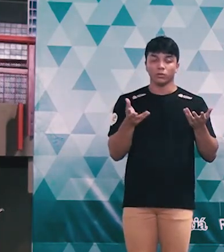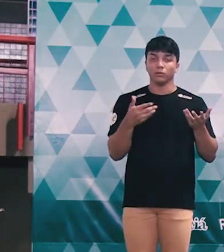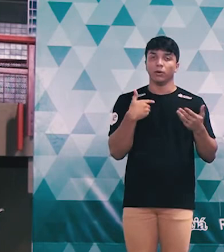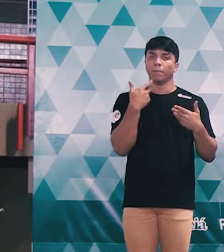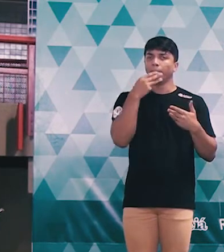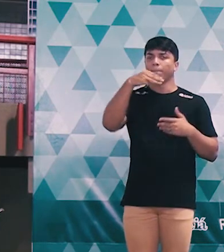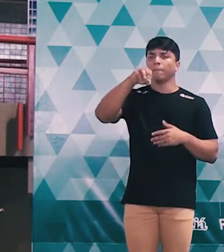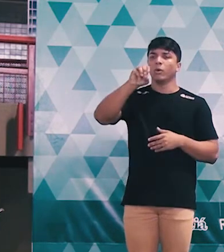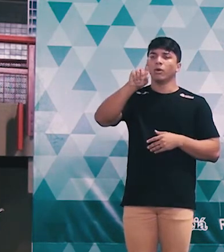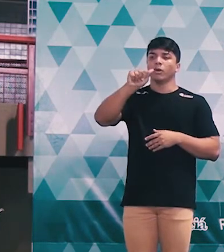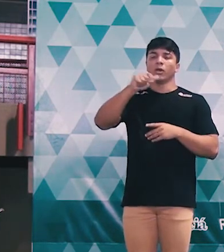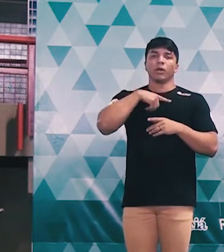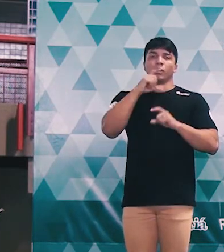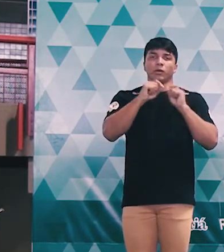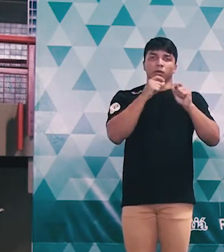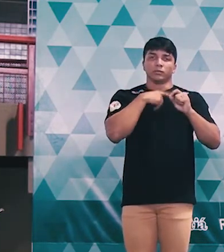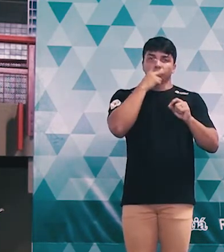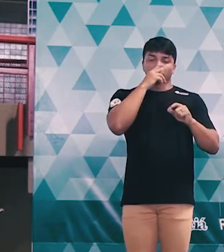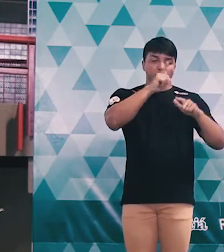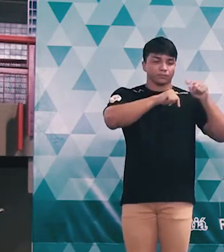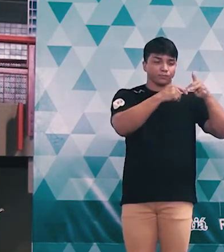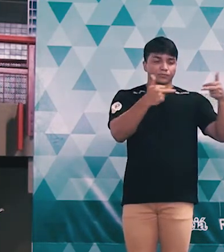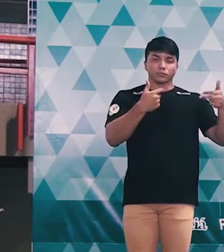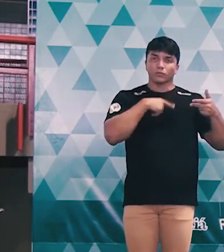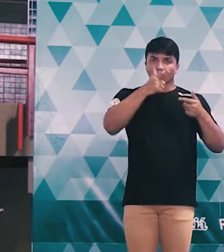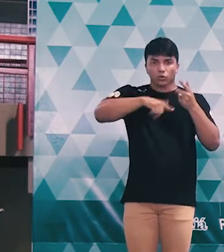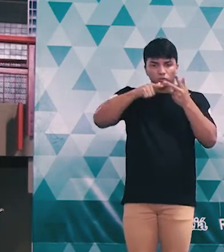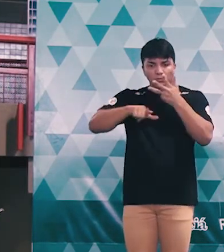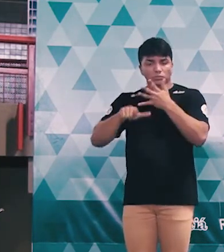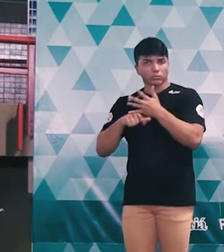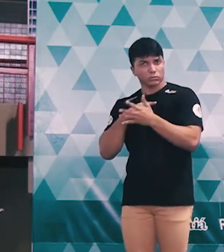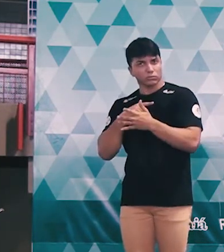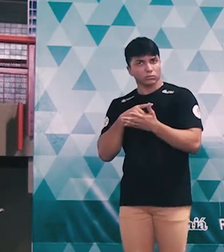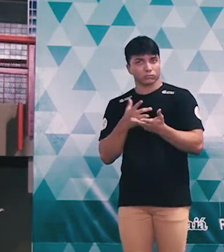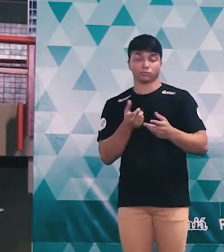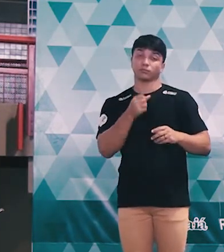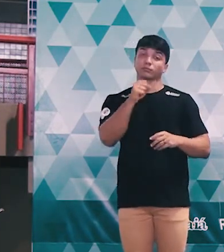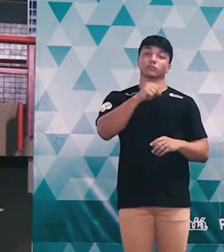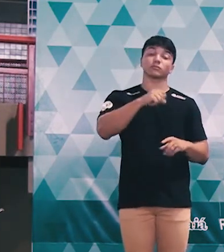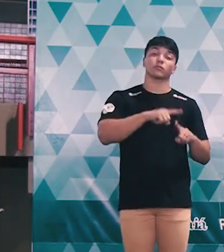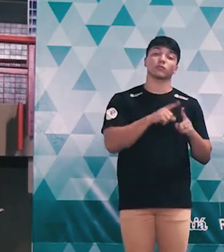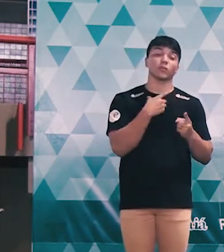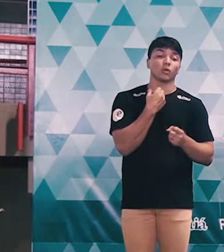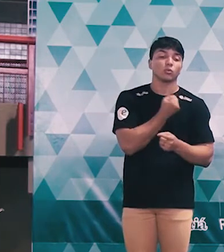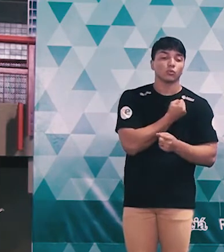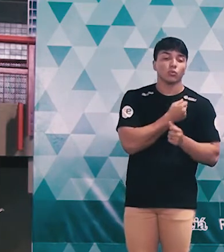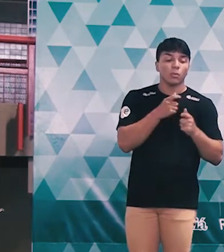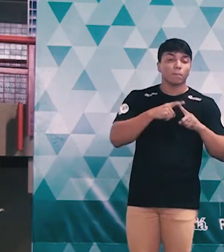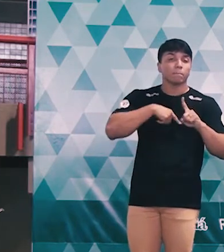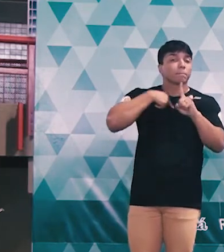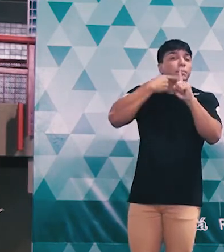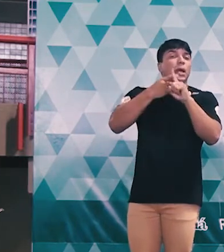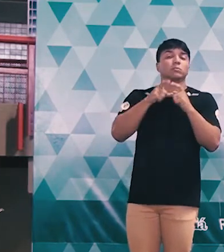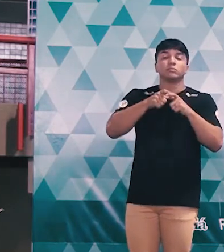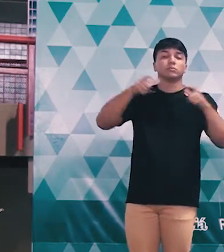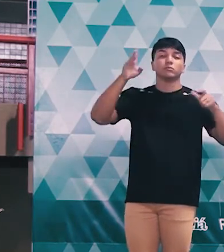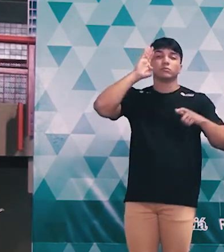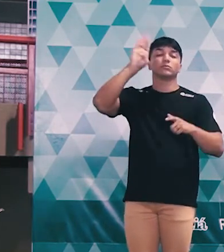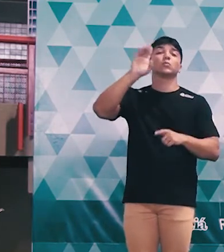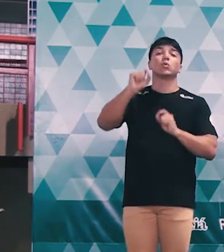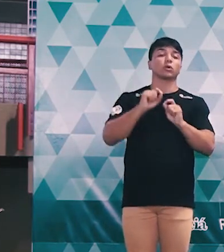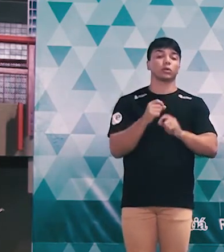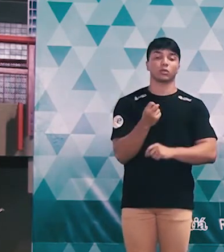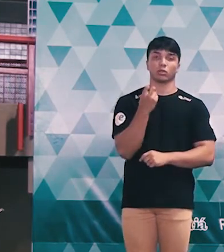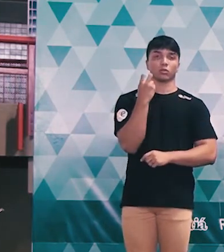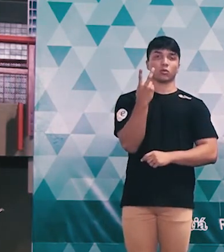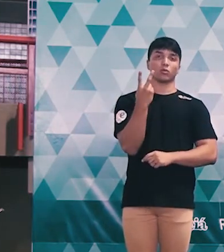mas moda não é o elemento que aparece mais vezes? O número que eu estou vendo que apareceu mais vezes aqui foi